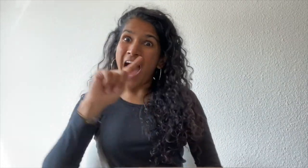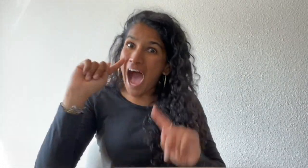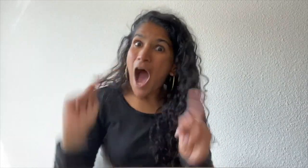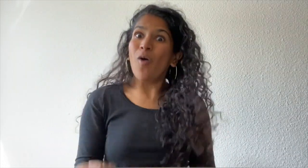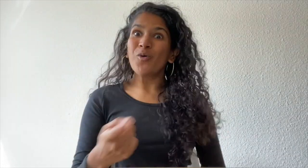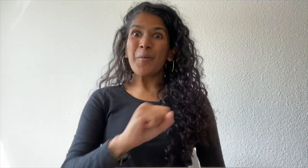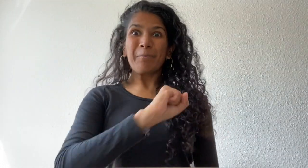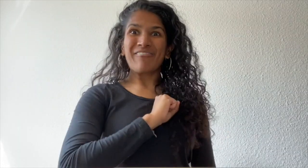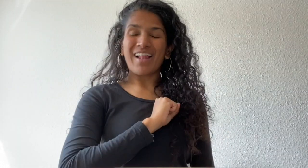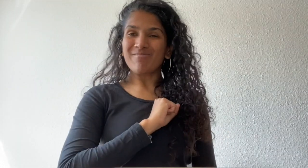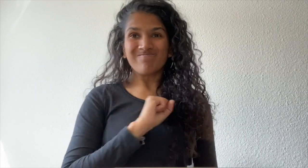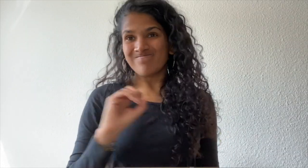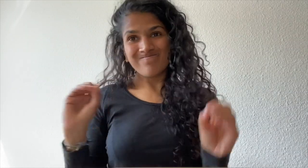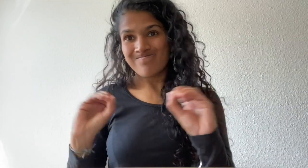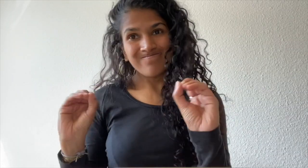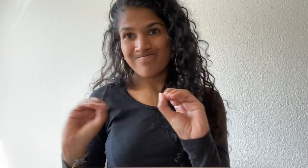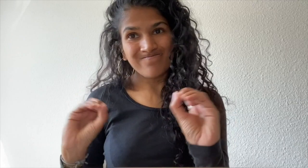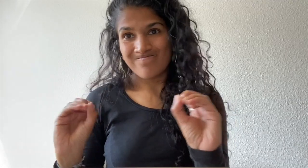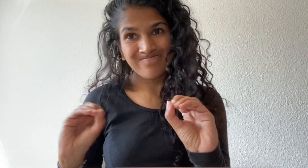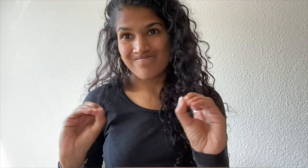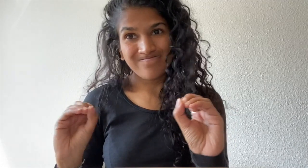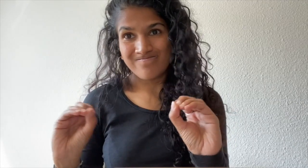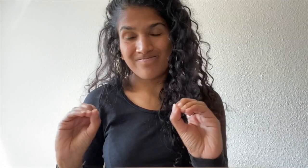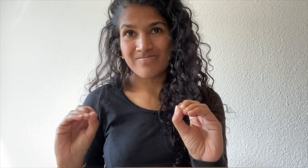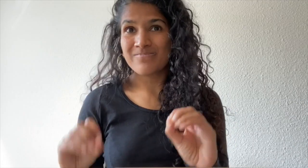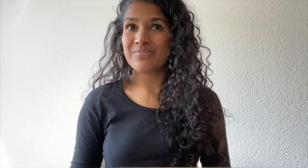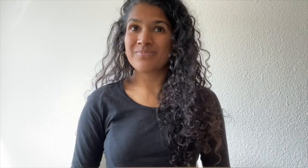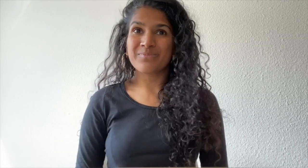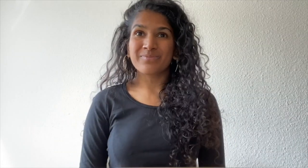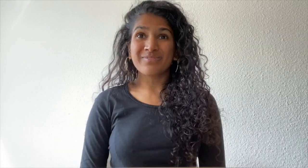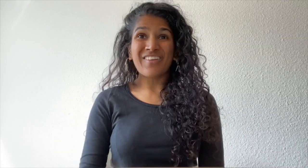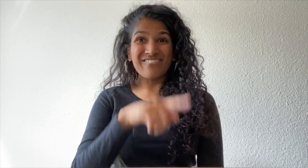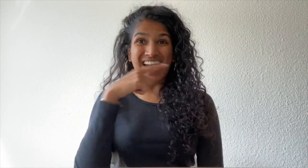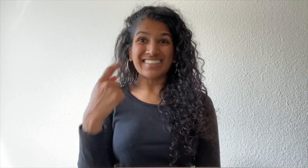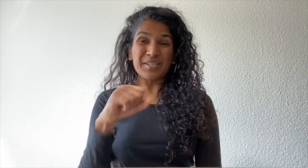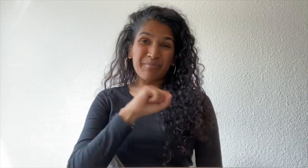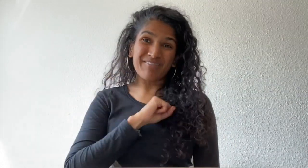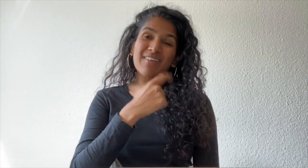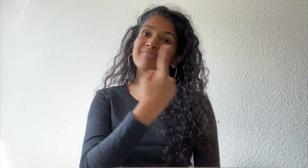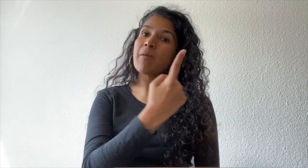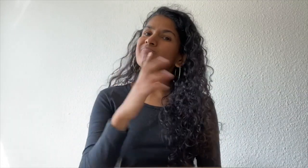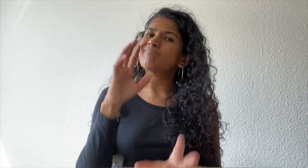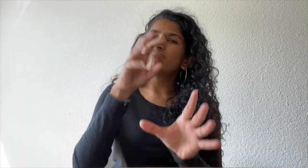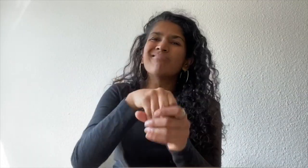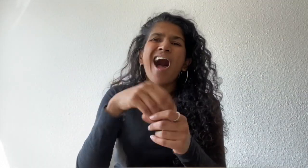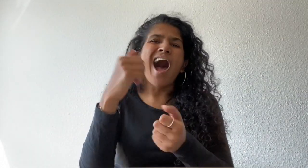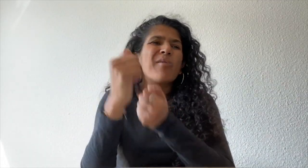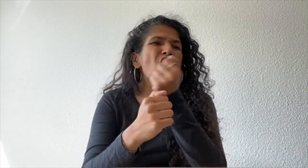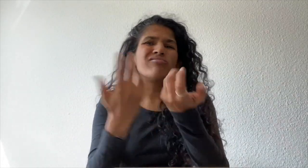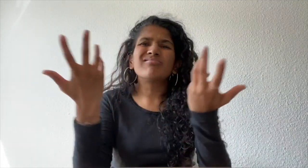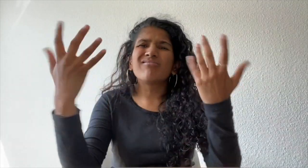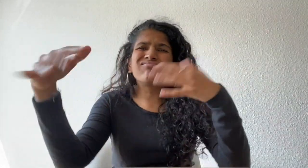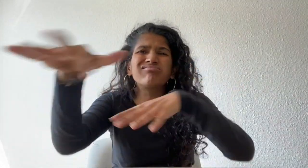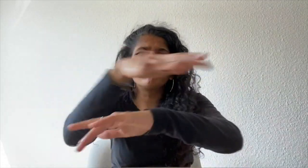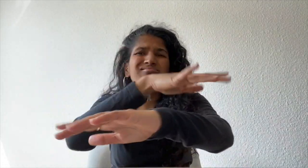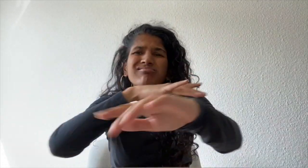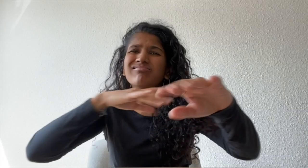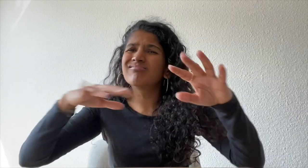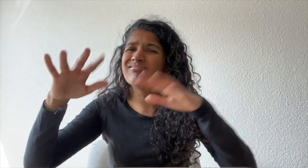Schwarze Menschen und People of Color haben diese Privilegien jedoch nicht. Jemand, der weiße Privilegien innehat,